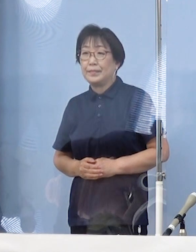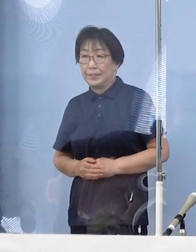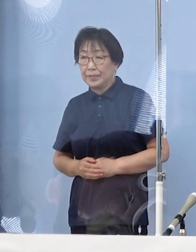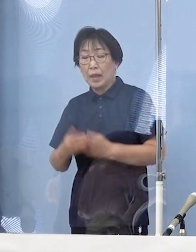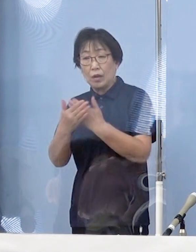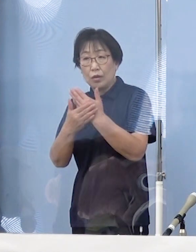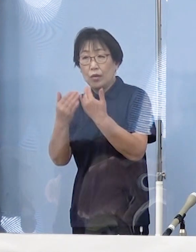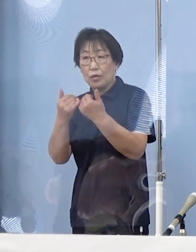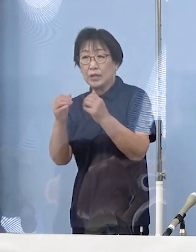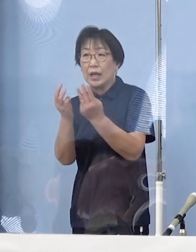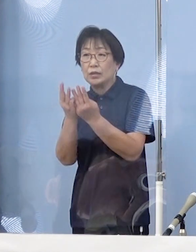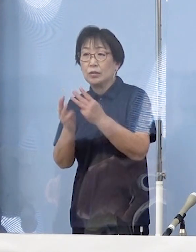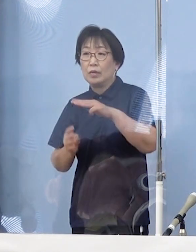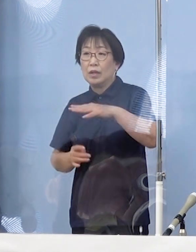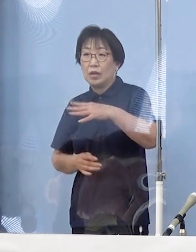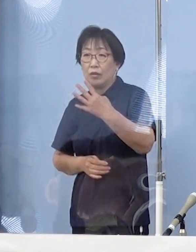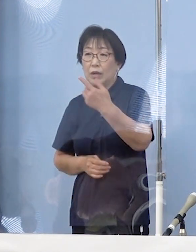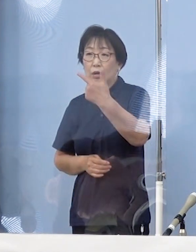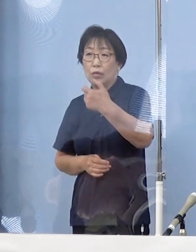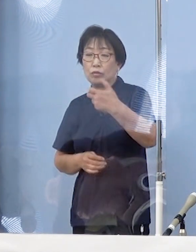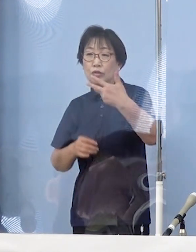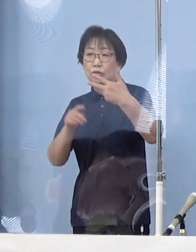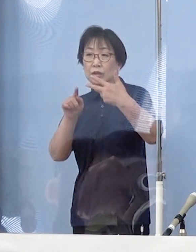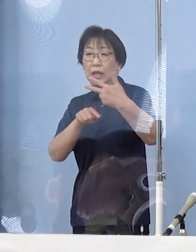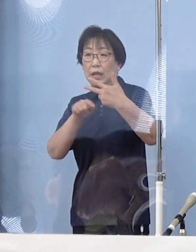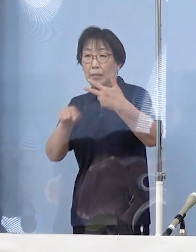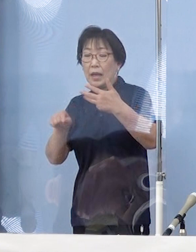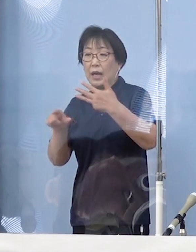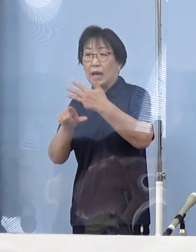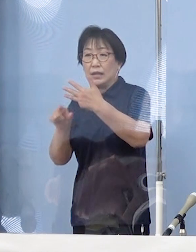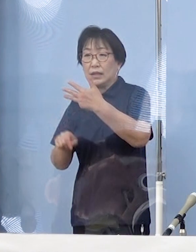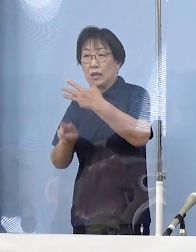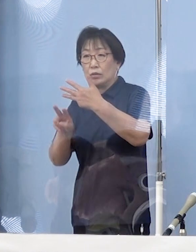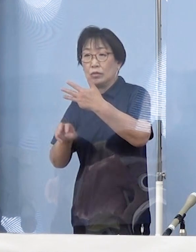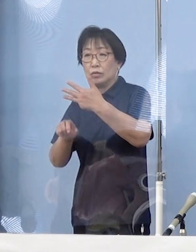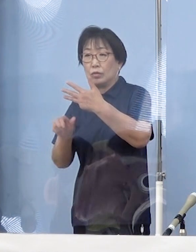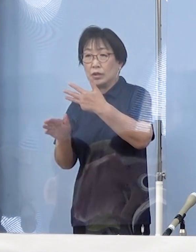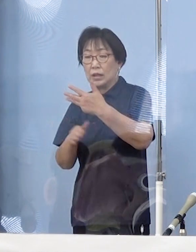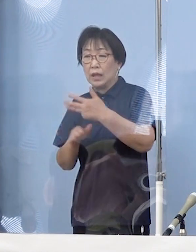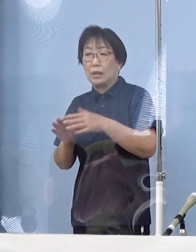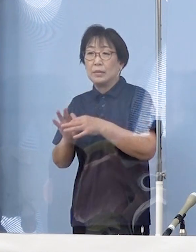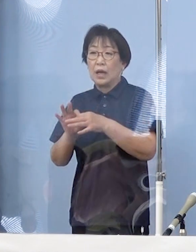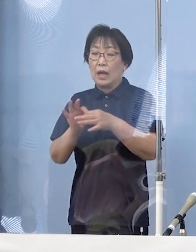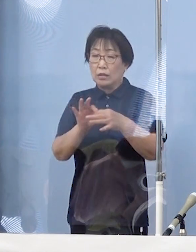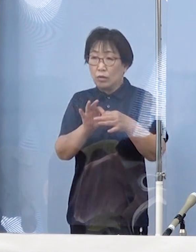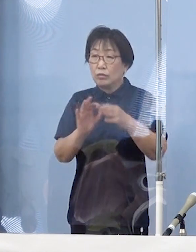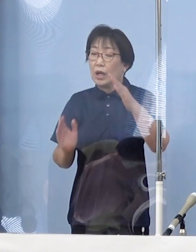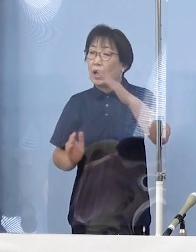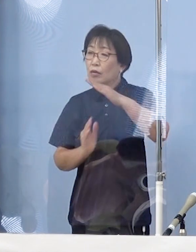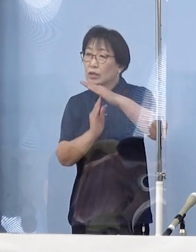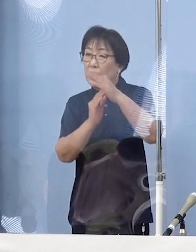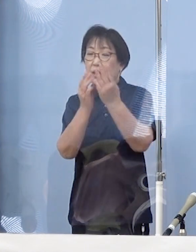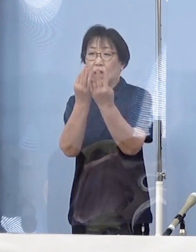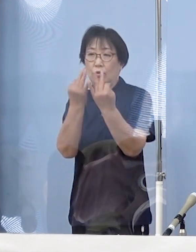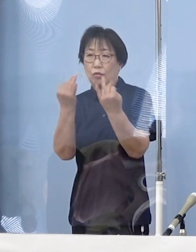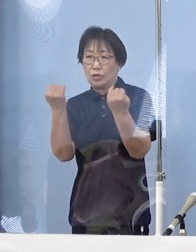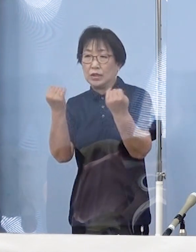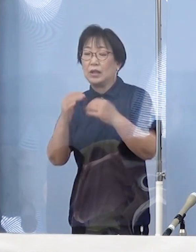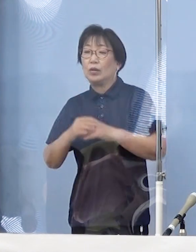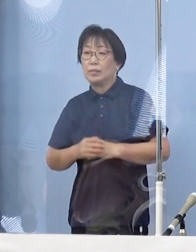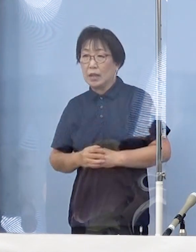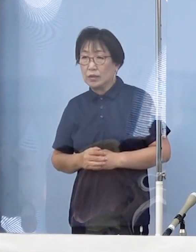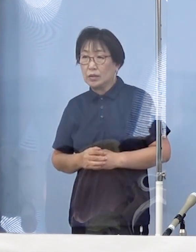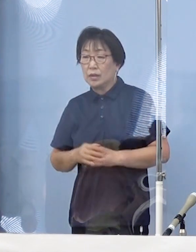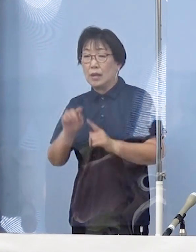療養者数は467名で、こちらは8月25日から3日連続過去最多を更新しております。